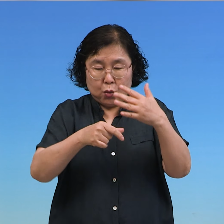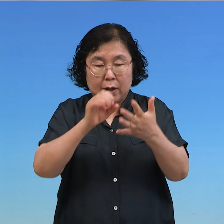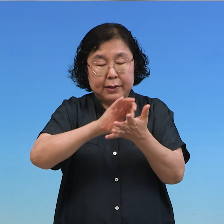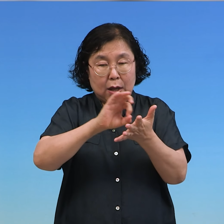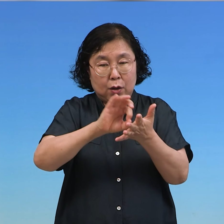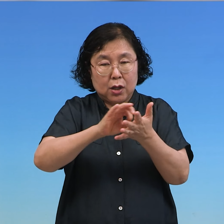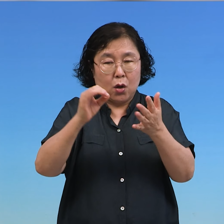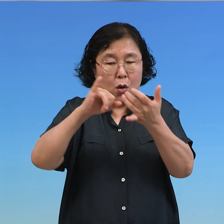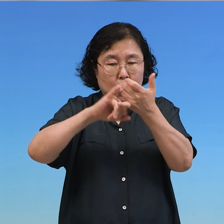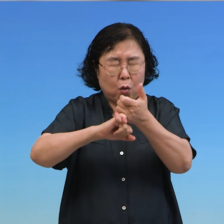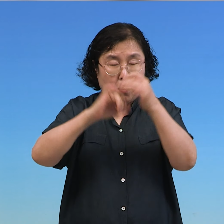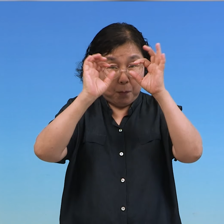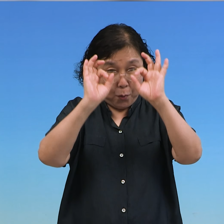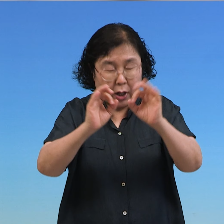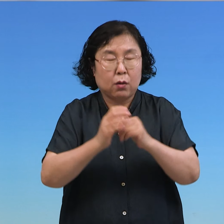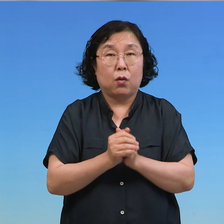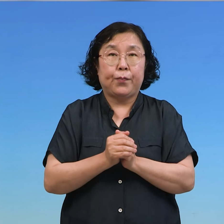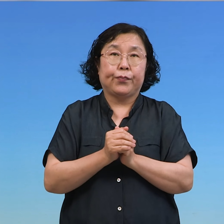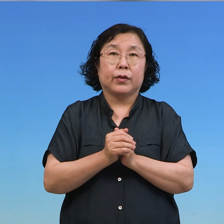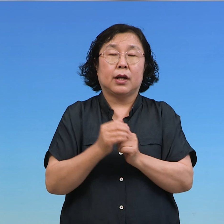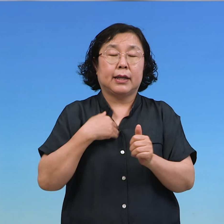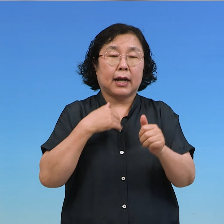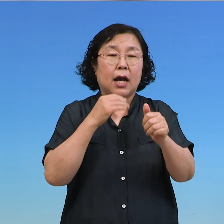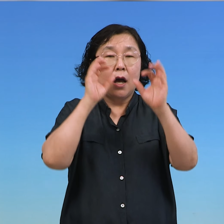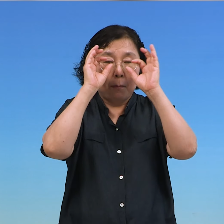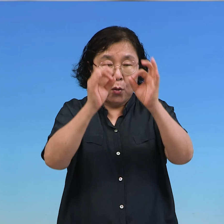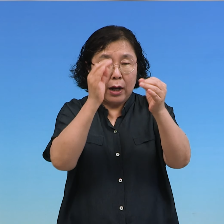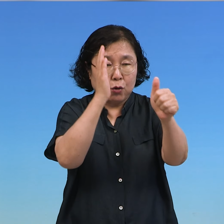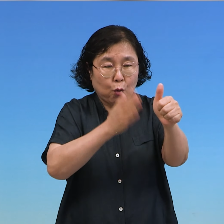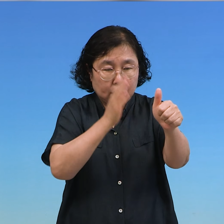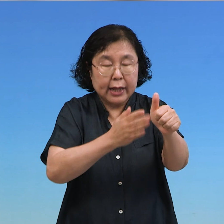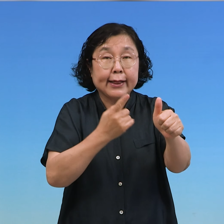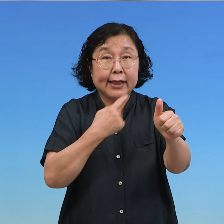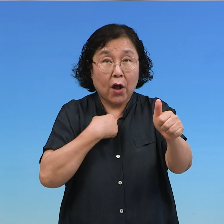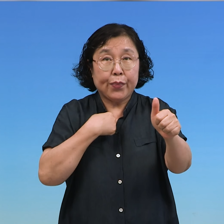제가 권했던 그날의 에피소드가 뭐냐 하면